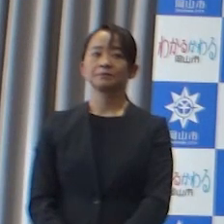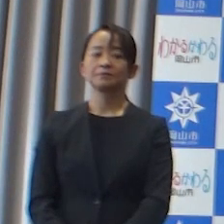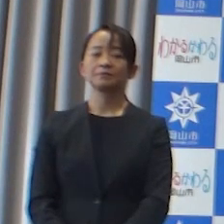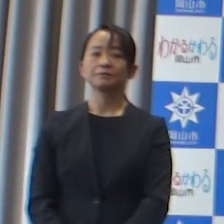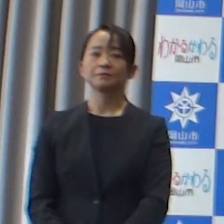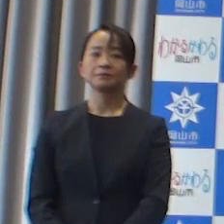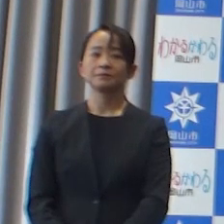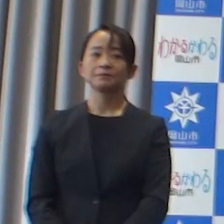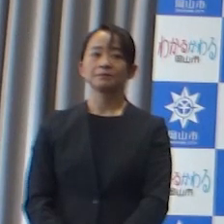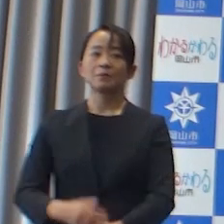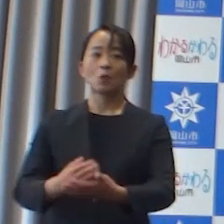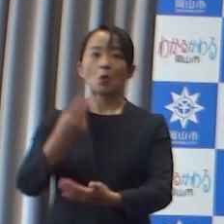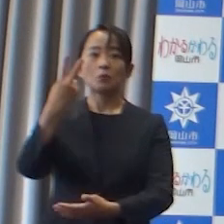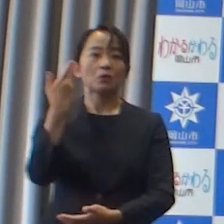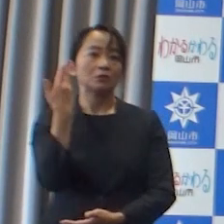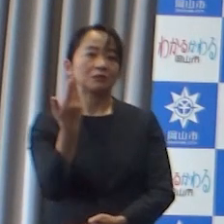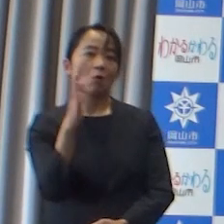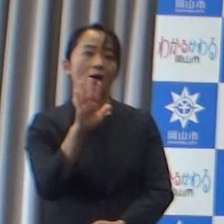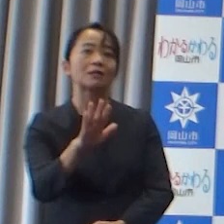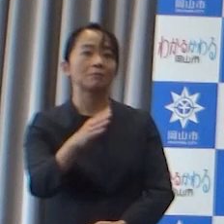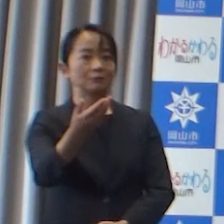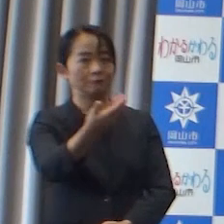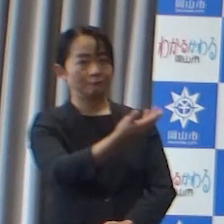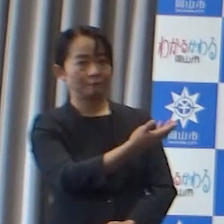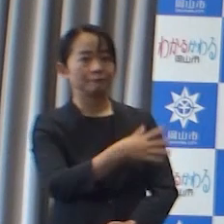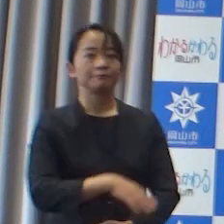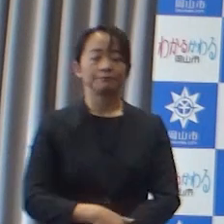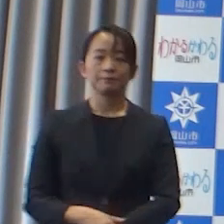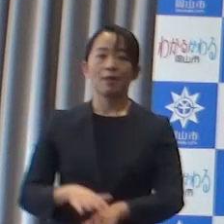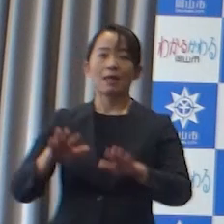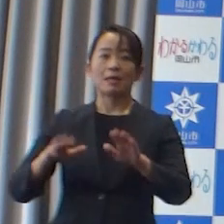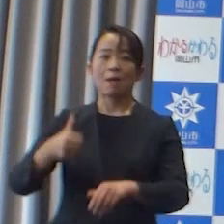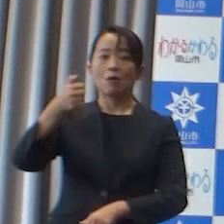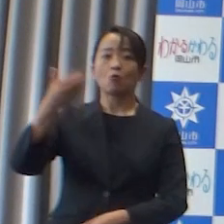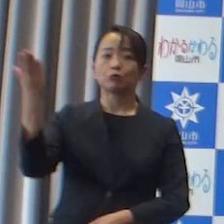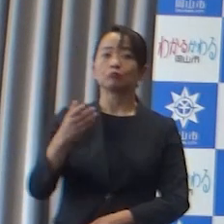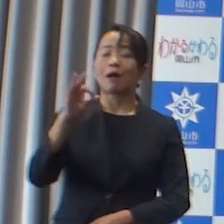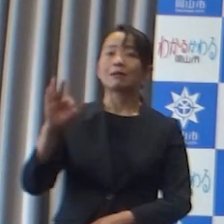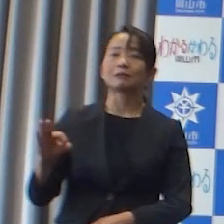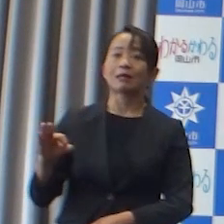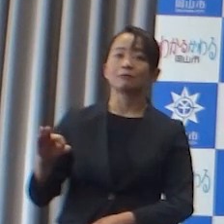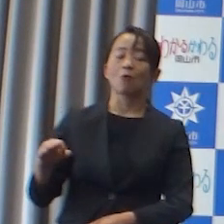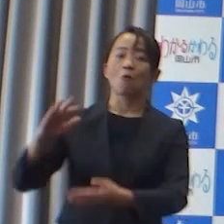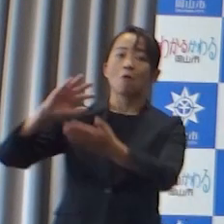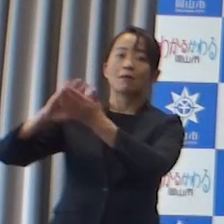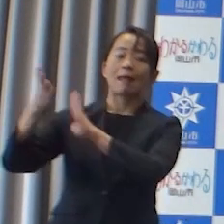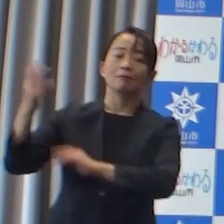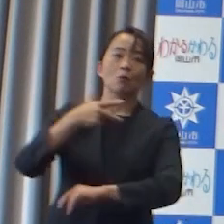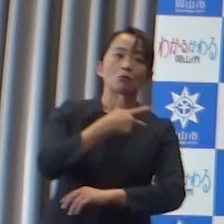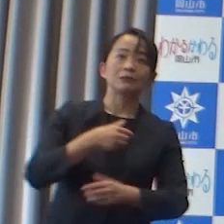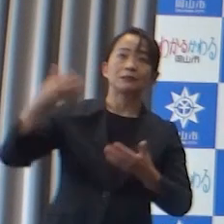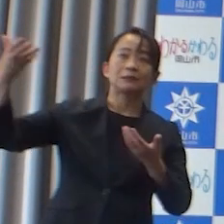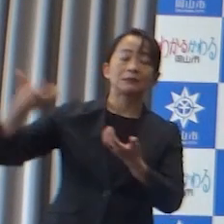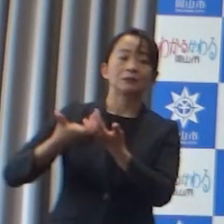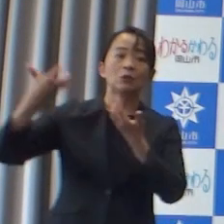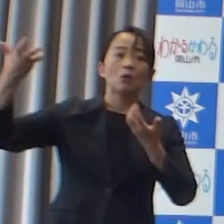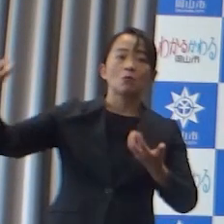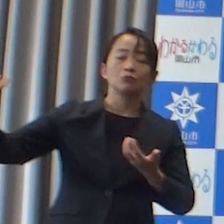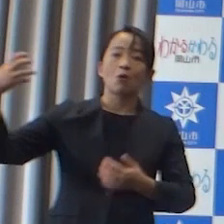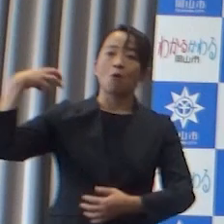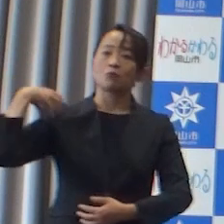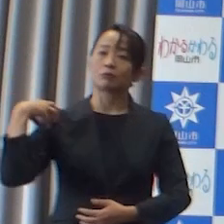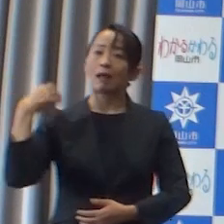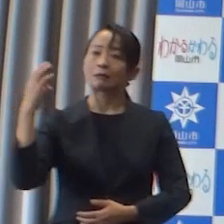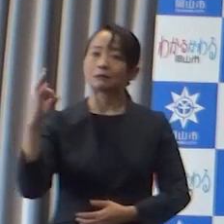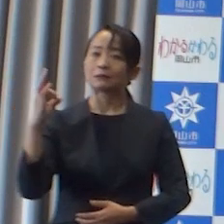ありがとうございます。2点ほどすみません。 はい、お願い します 。 先今、50% の一律負担が、その密でどうかと思うという